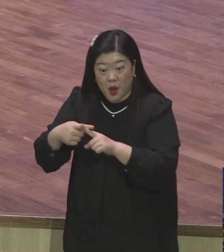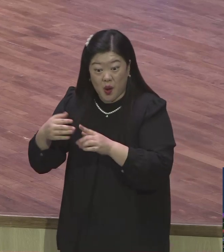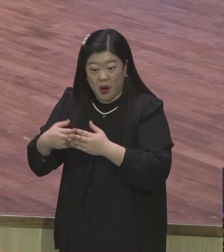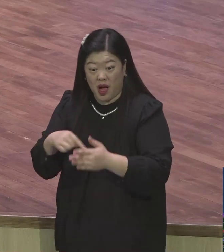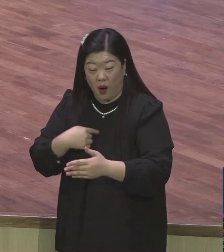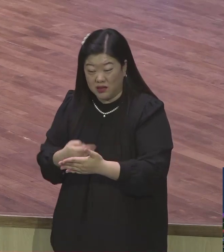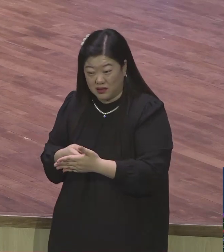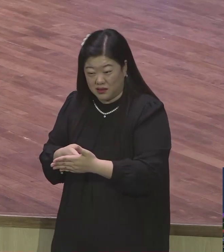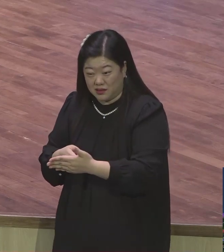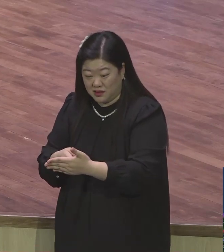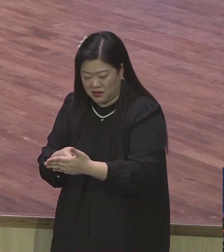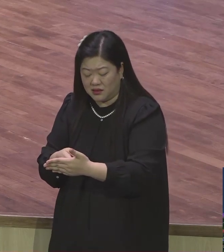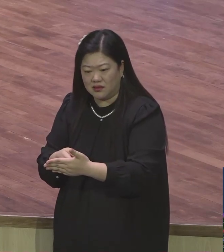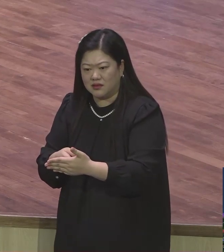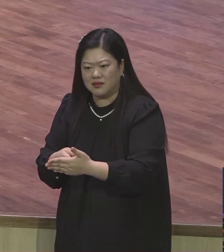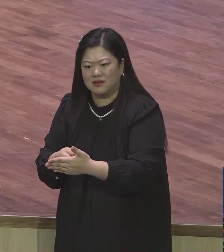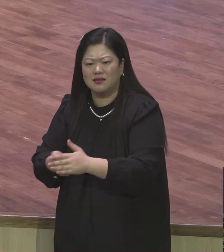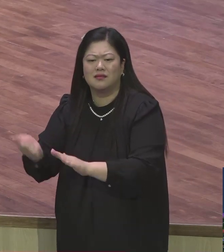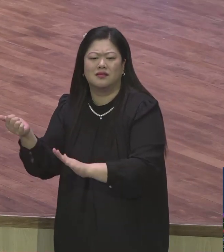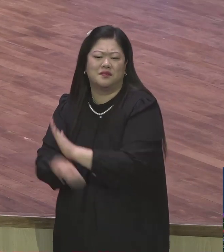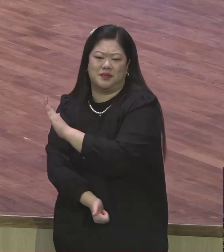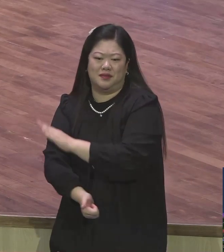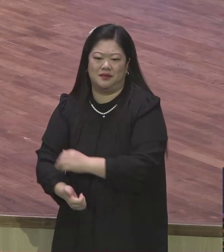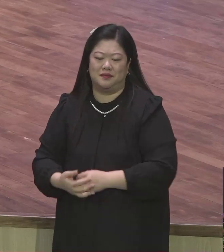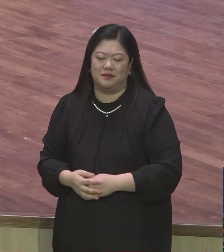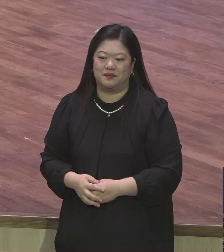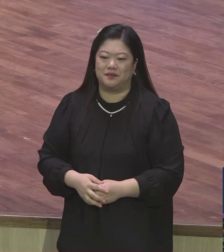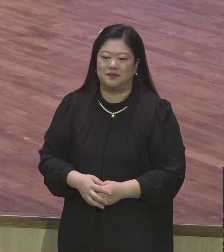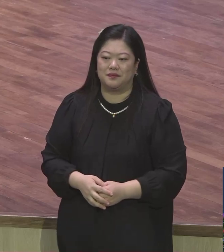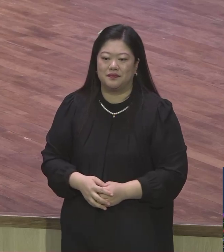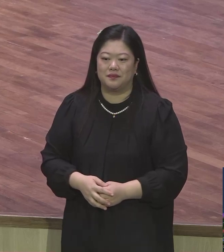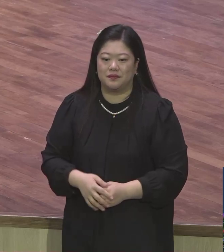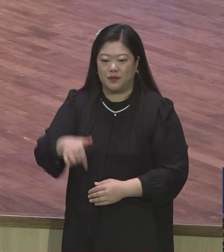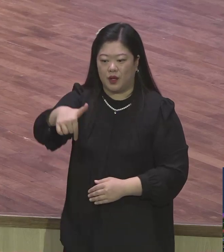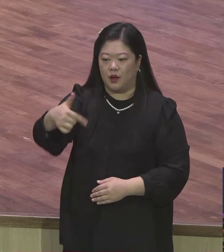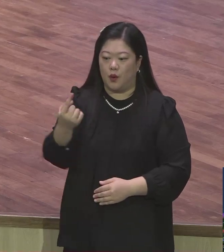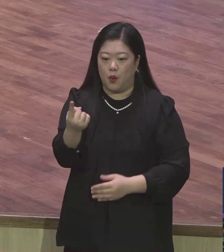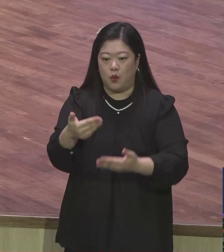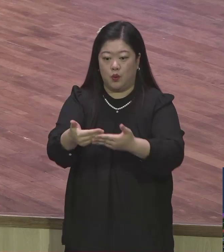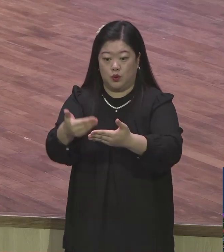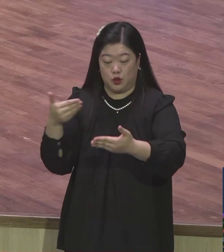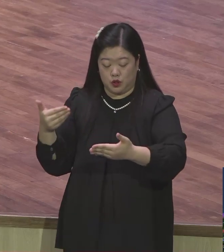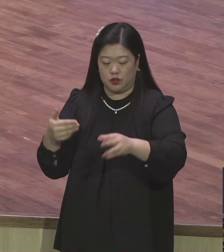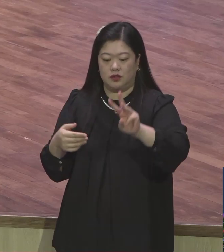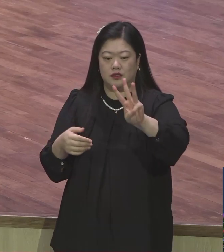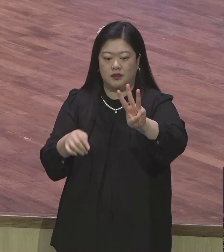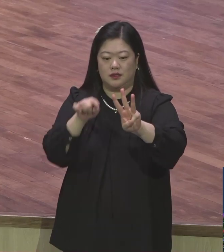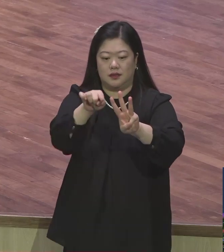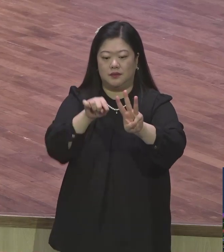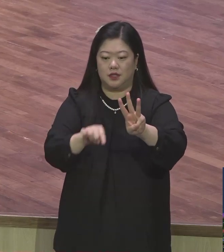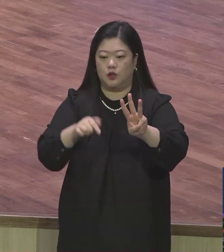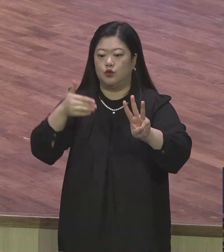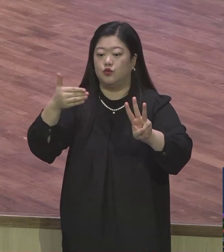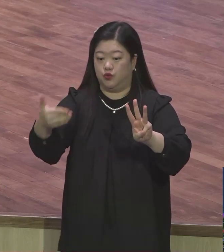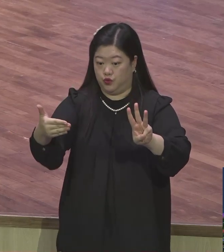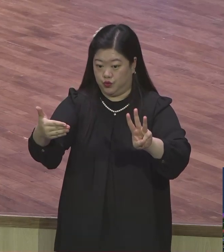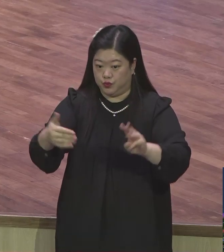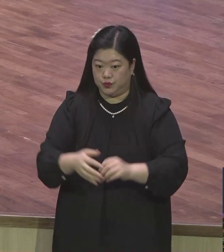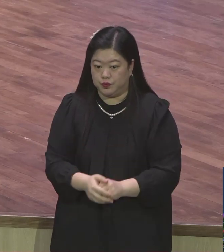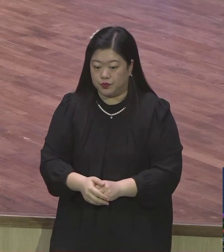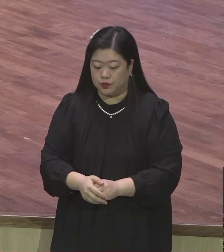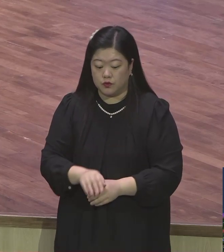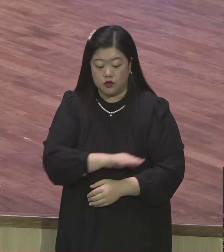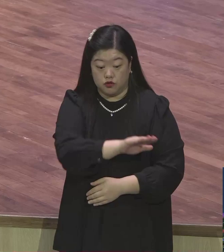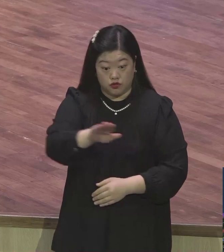특별히 이런 동역의 삶의 전제 조건이 있습니다. 그게 뭐냐? 바로 고린도전서 3장 9절의 말씀처럼 우리가